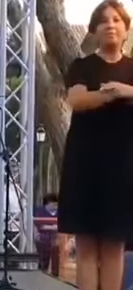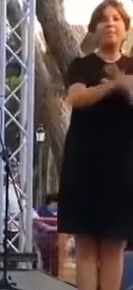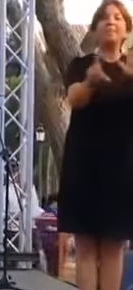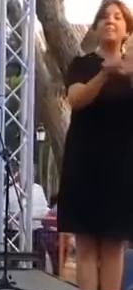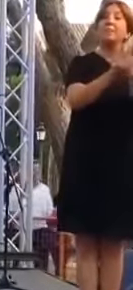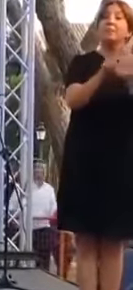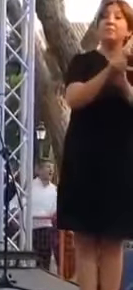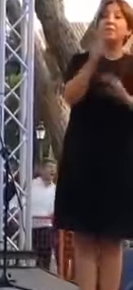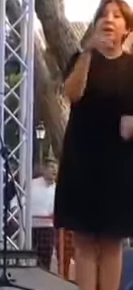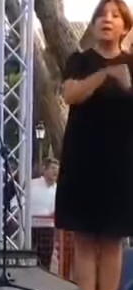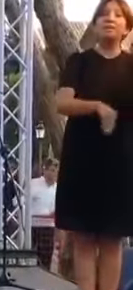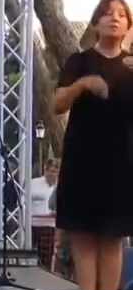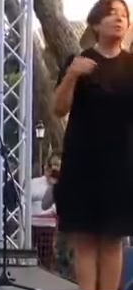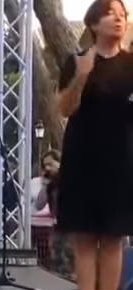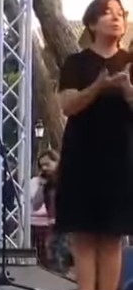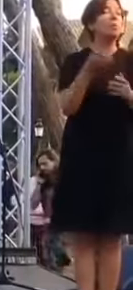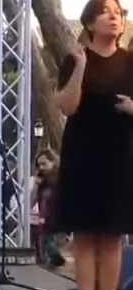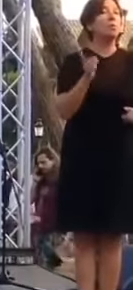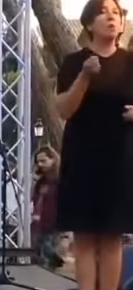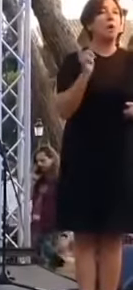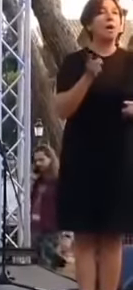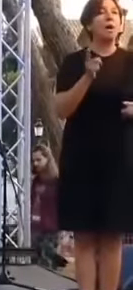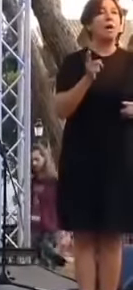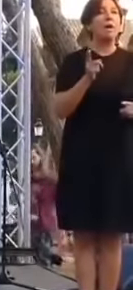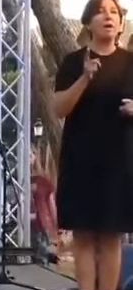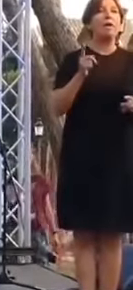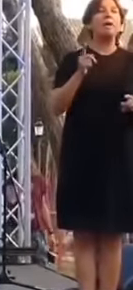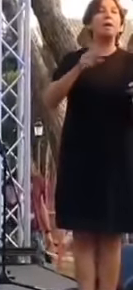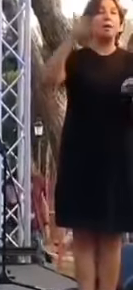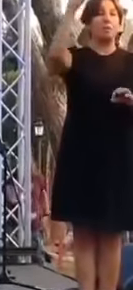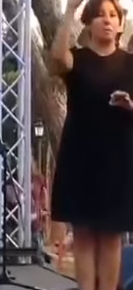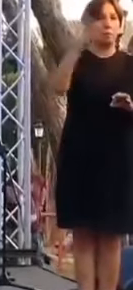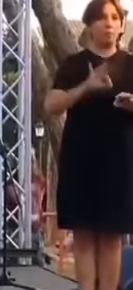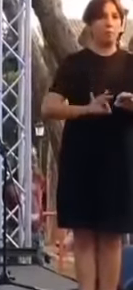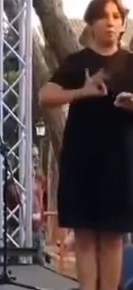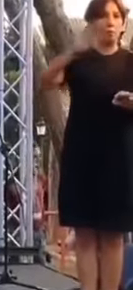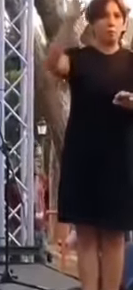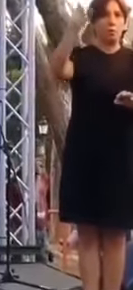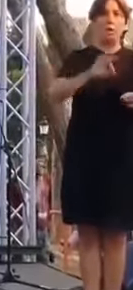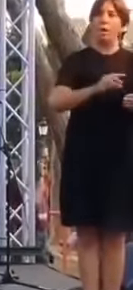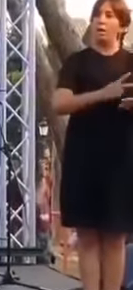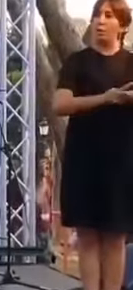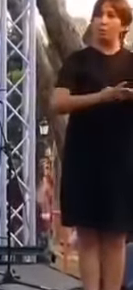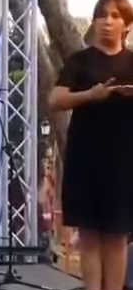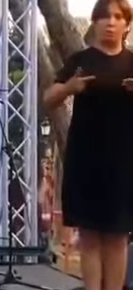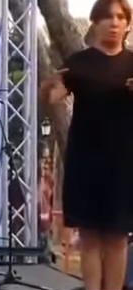legge elettorale stanno proponendo? Proporzionale, puro,